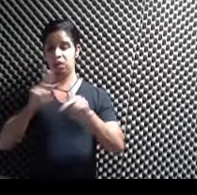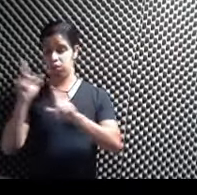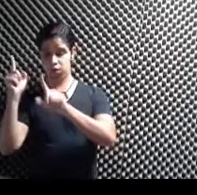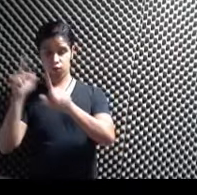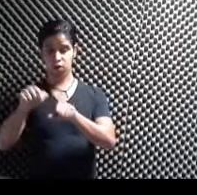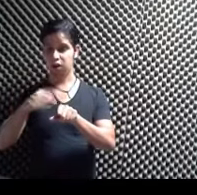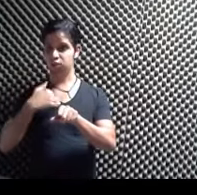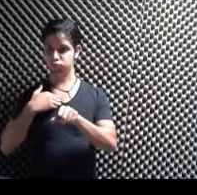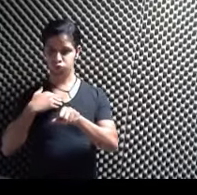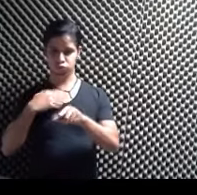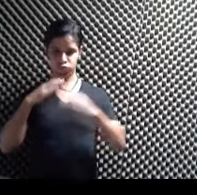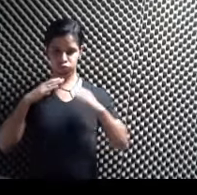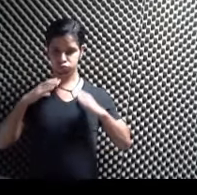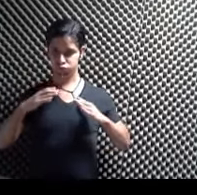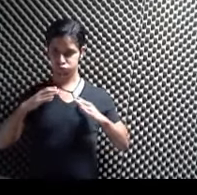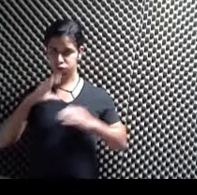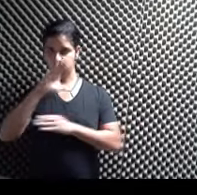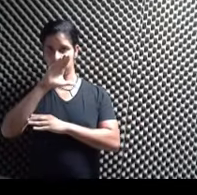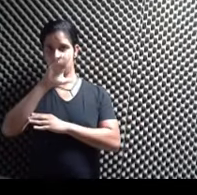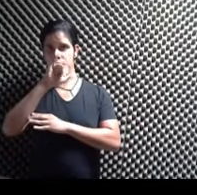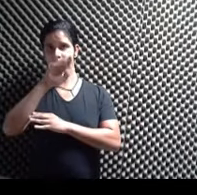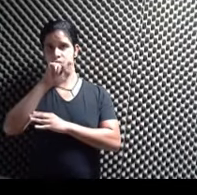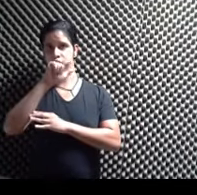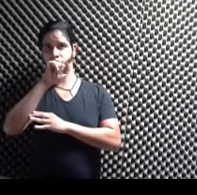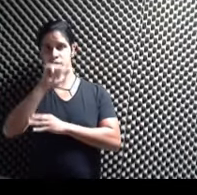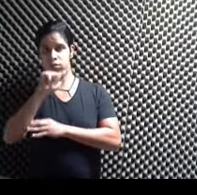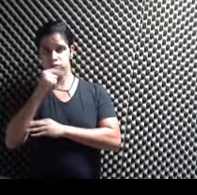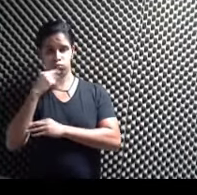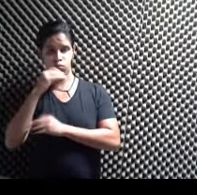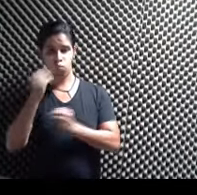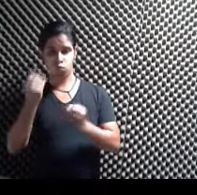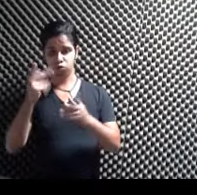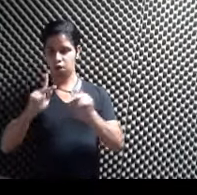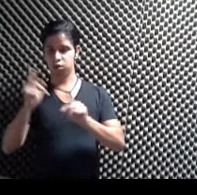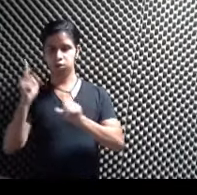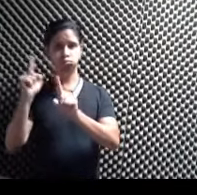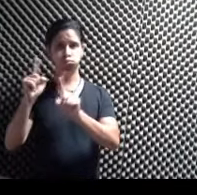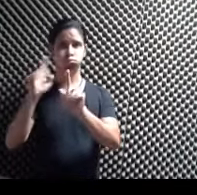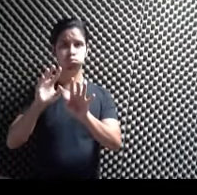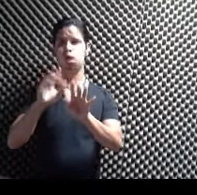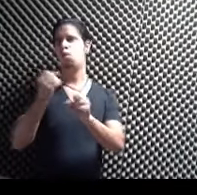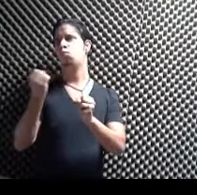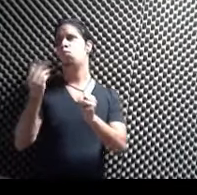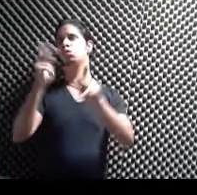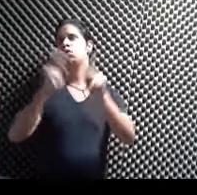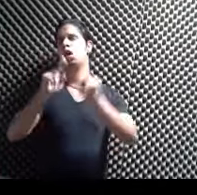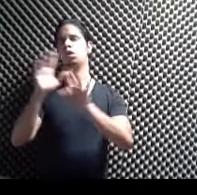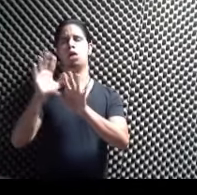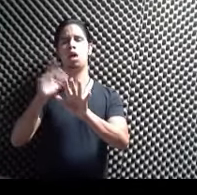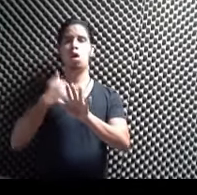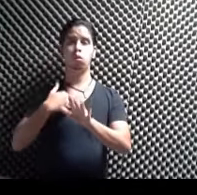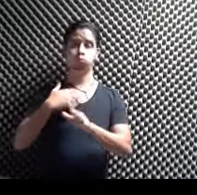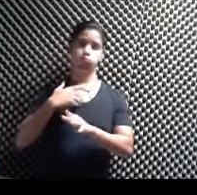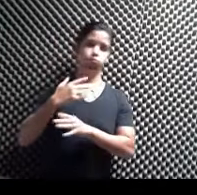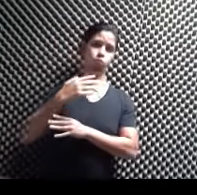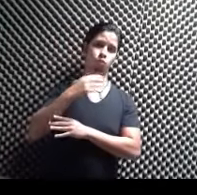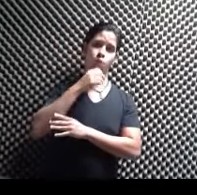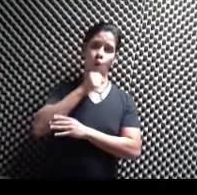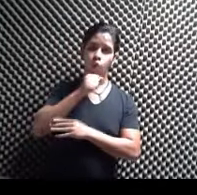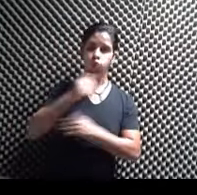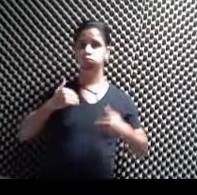cineastas... mucho público, básicamente en todas las sesiones que se daban. Uh-huh. De todo tipo, o sea, tampoco es que sean jovencitos, no, todo tipo.